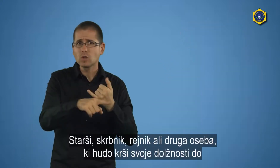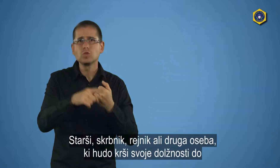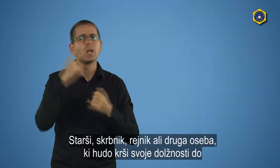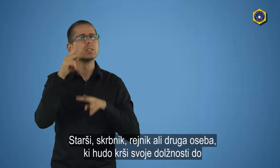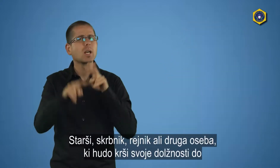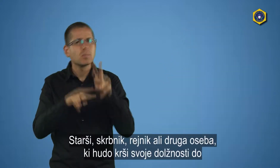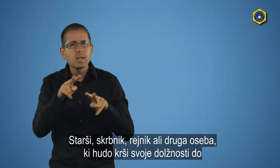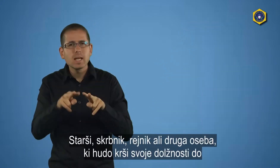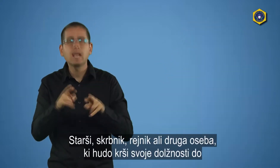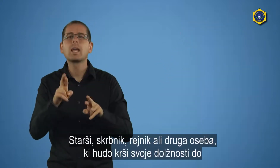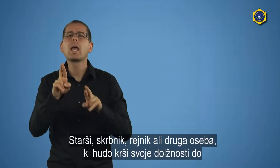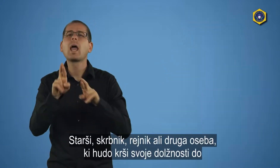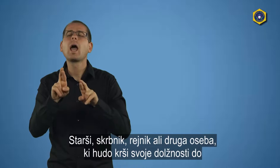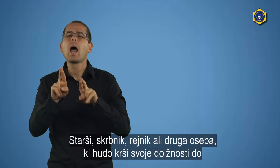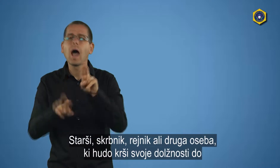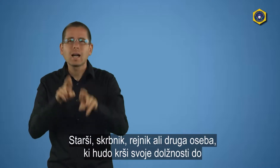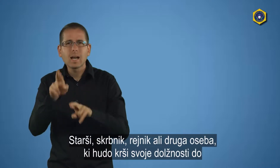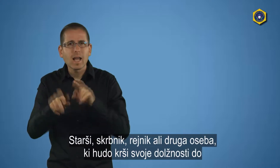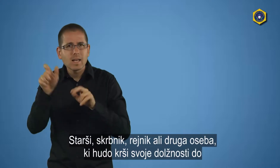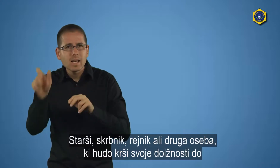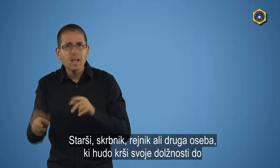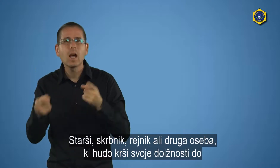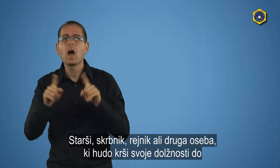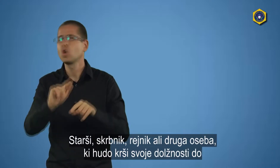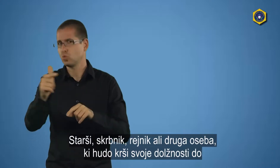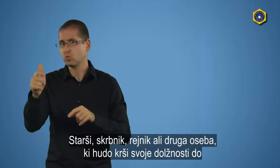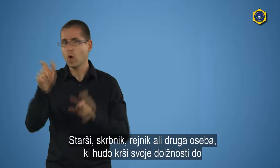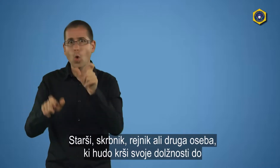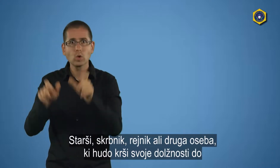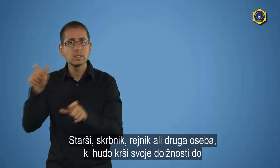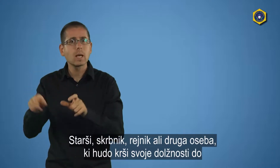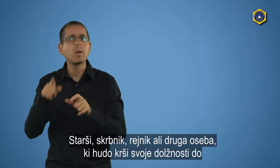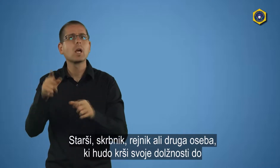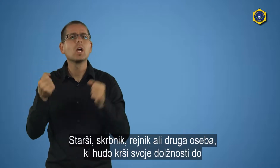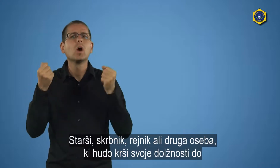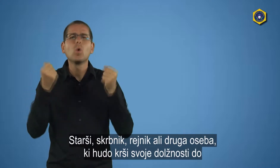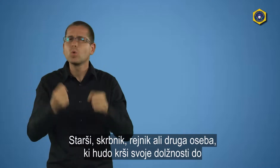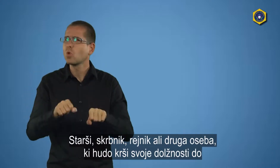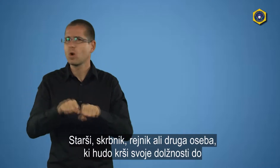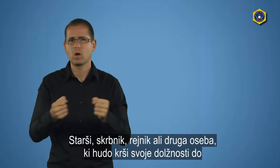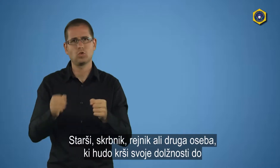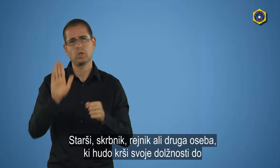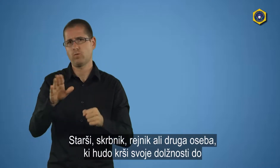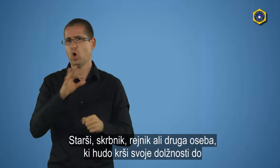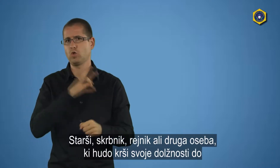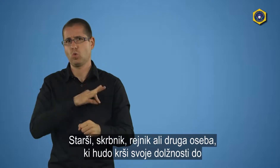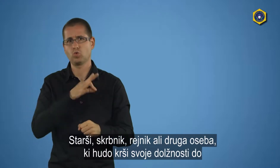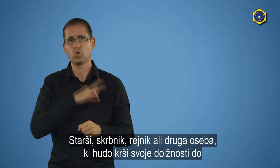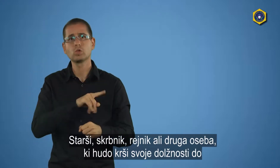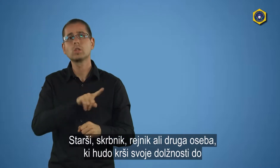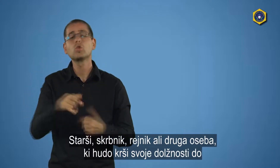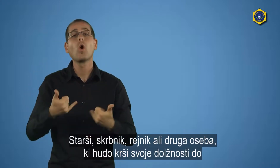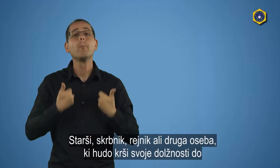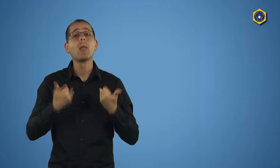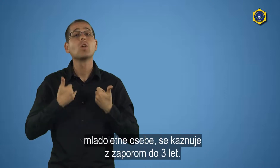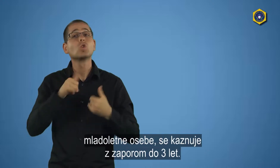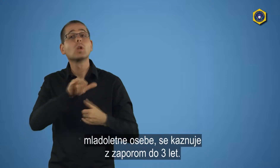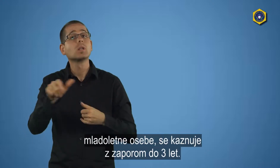Starši, skrbnik, rejnik ali druga oseba, ki hudo krši svoje dolžnosti do mladoletne osebe, se kaznuje